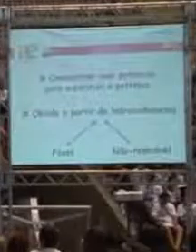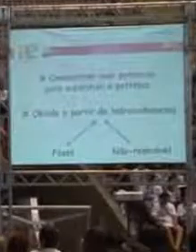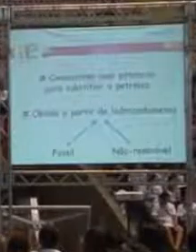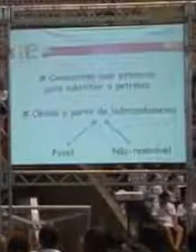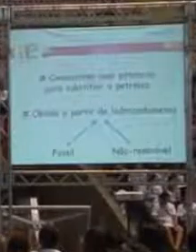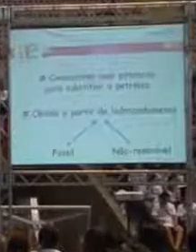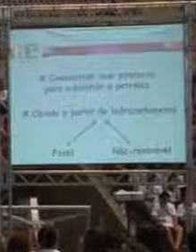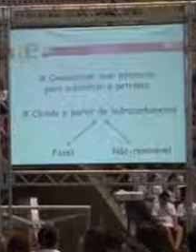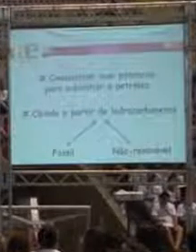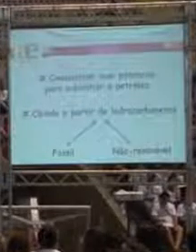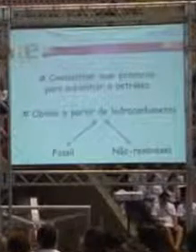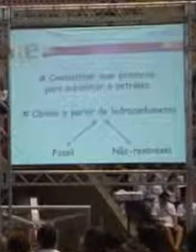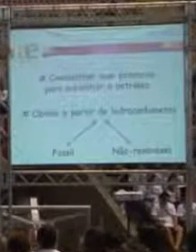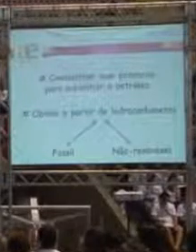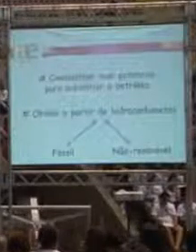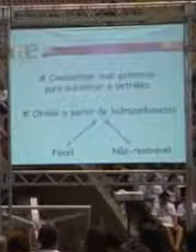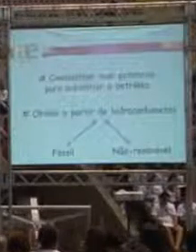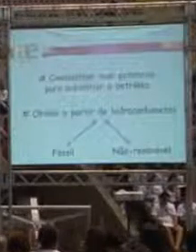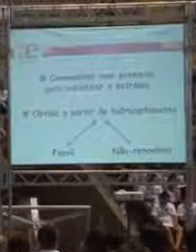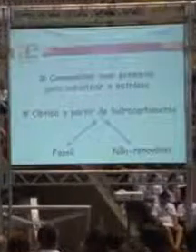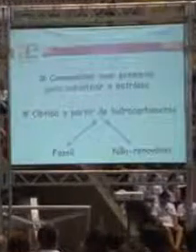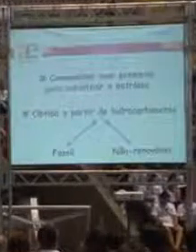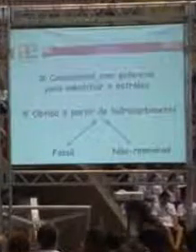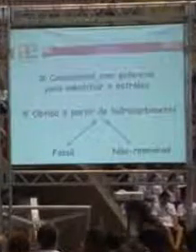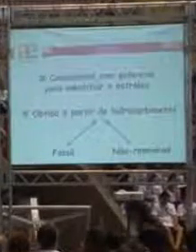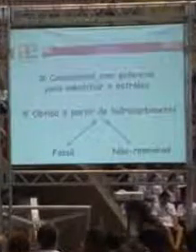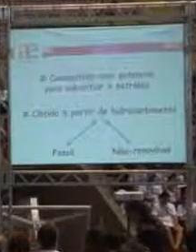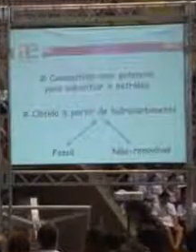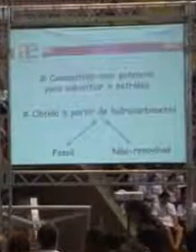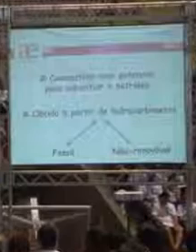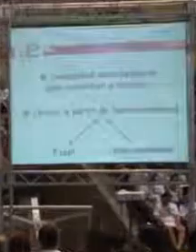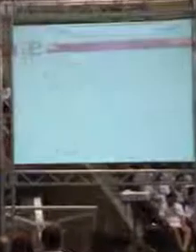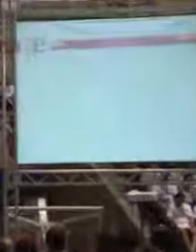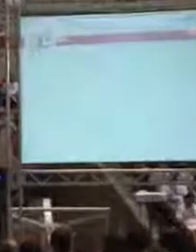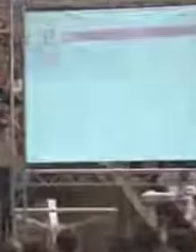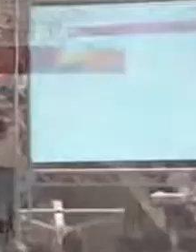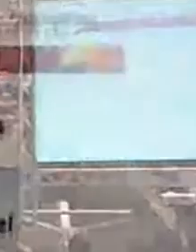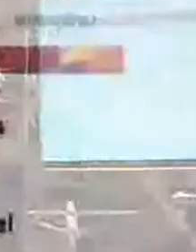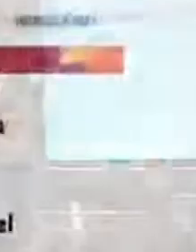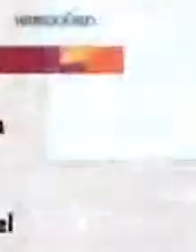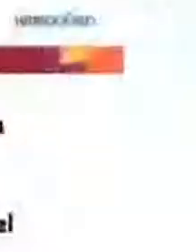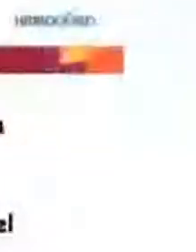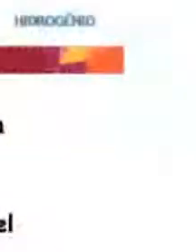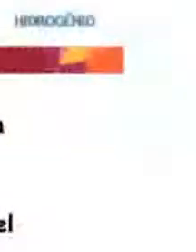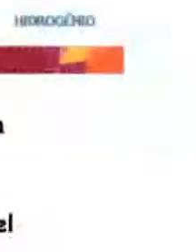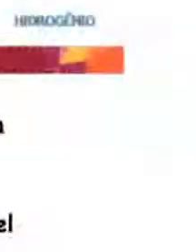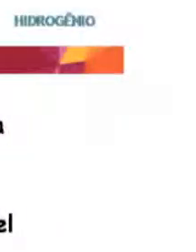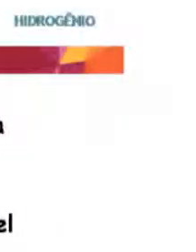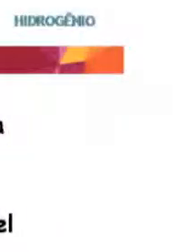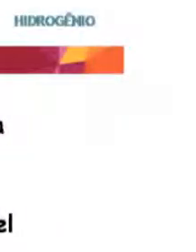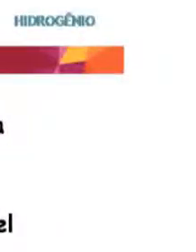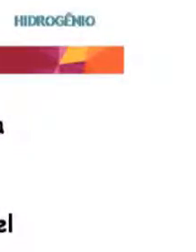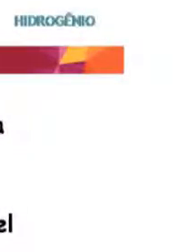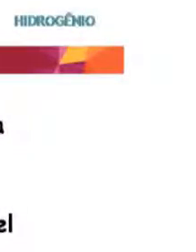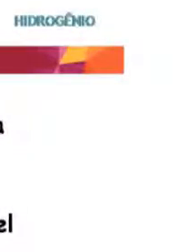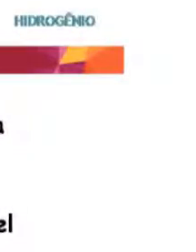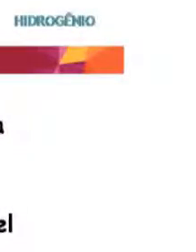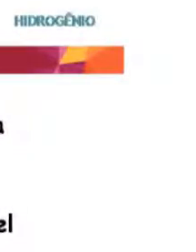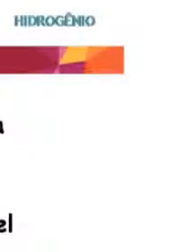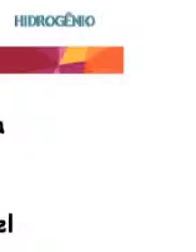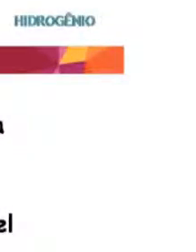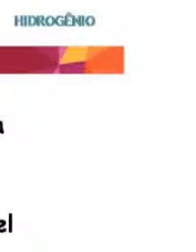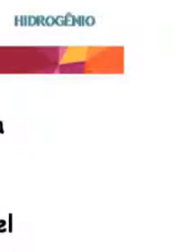ganhando força e que deve ser a utilização do hidrogênio no futuro bem breve? É isso aqui, ó. É